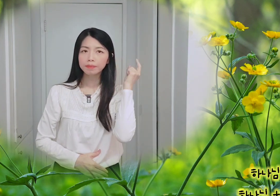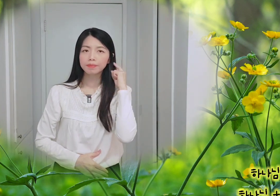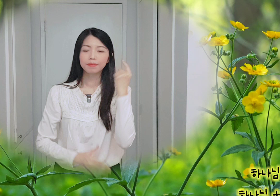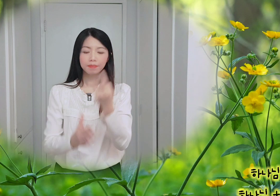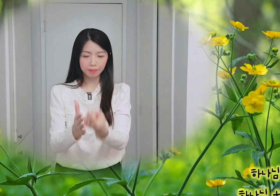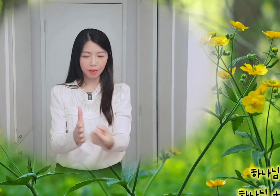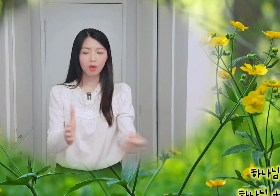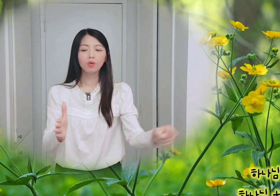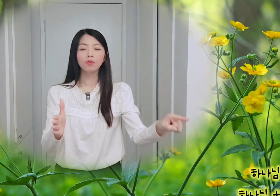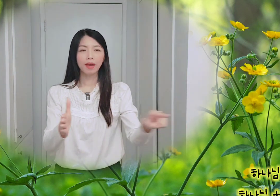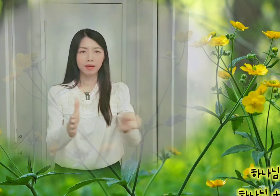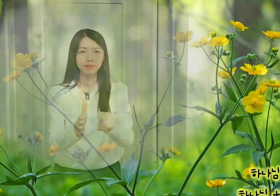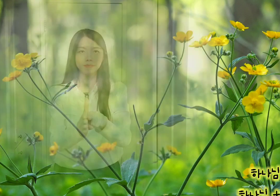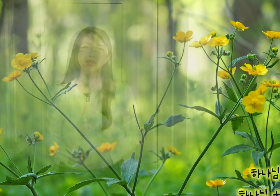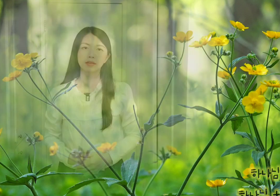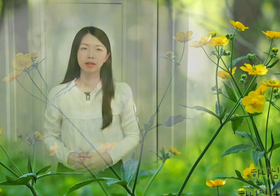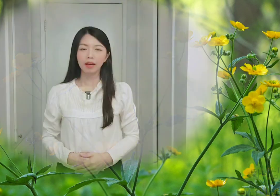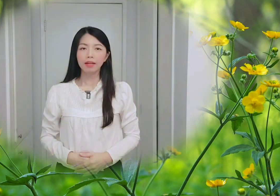복음 위에.